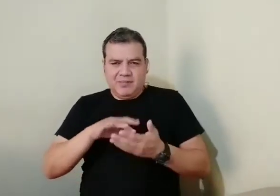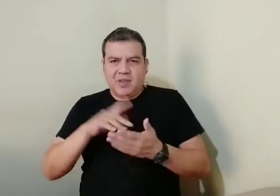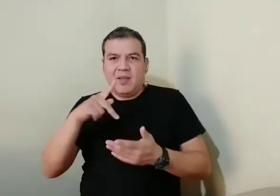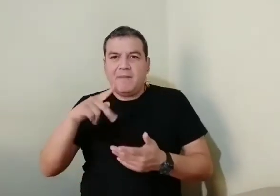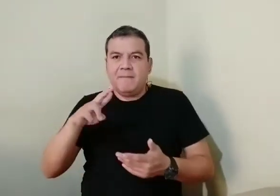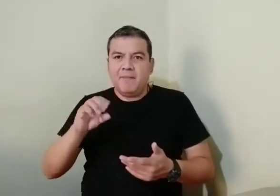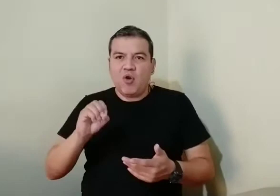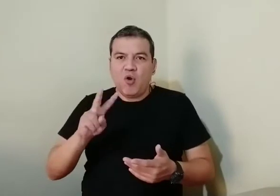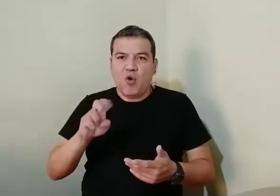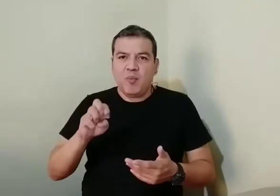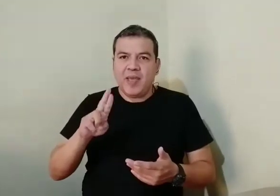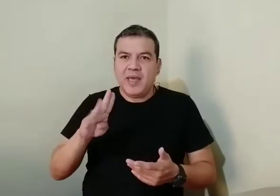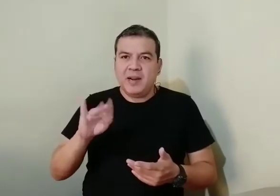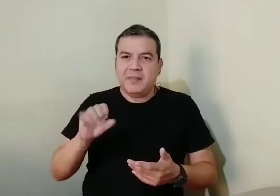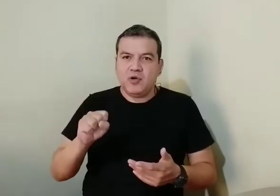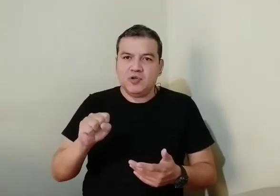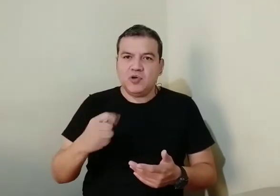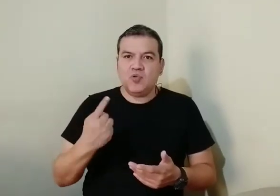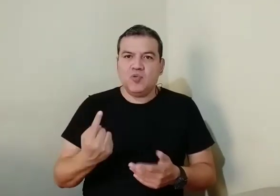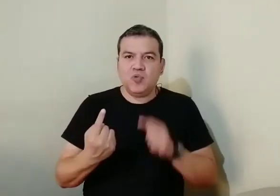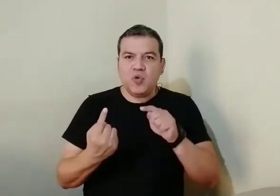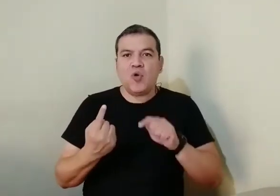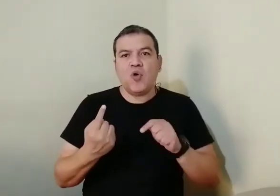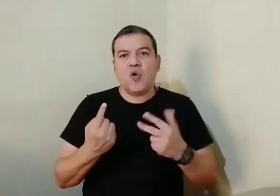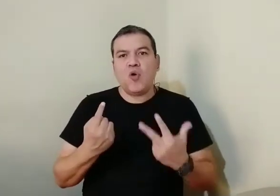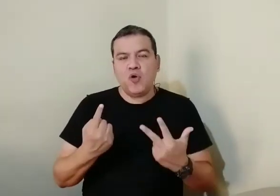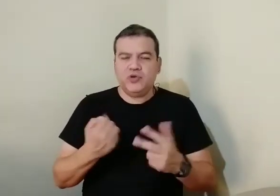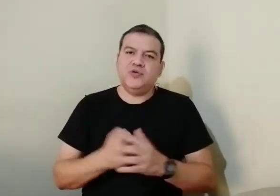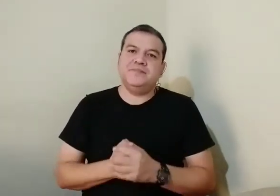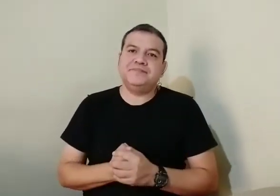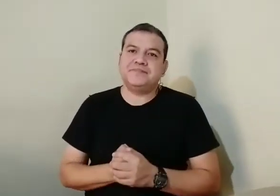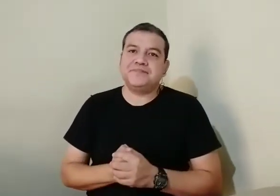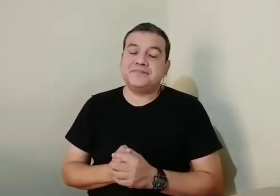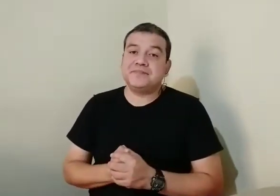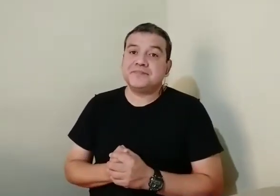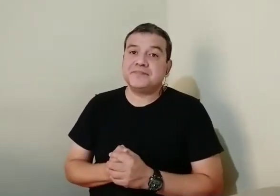La vida es una escuela en la que siempre hay cosas que aprender.